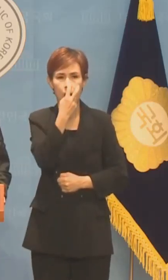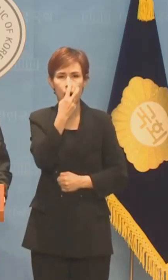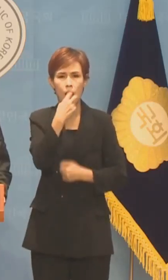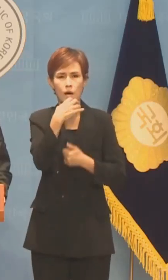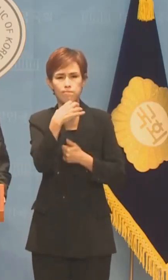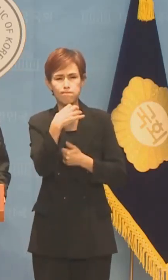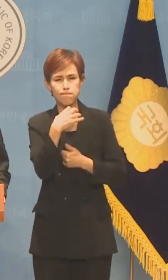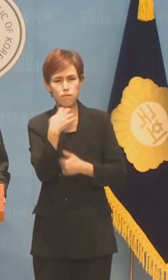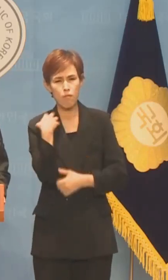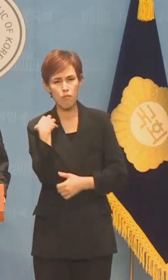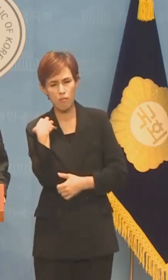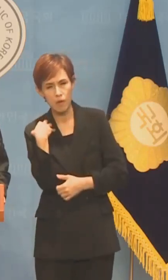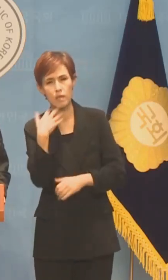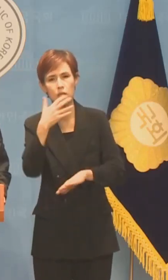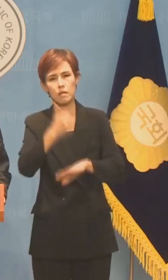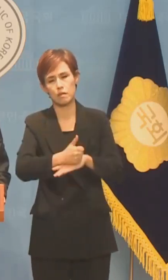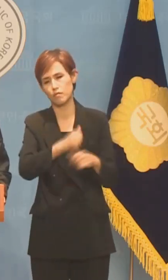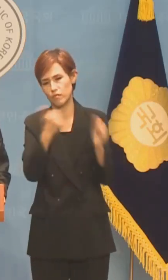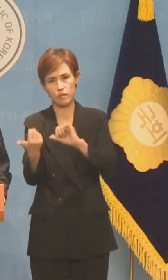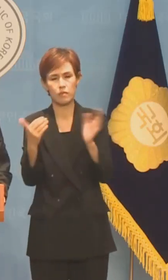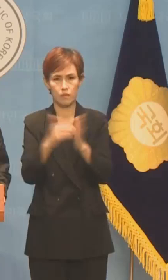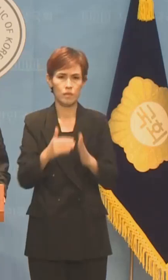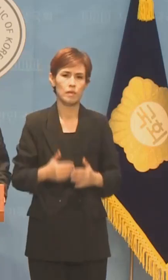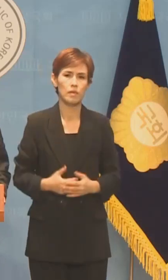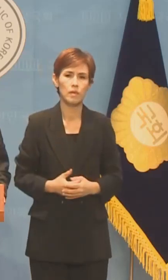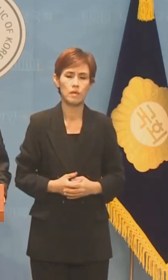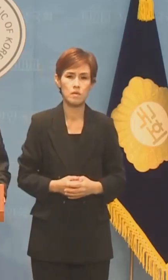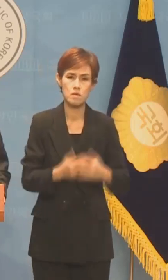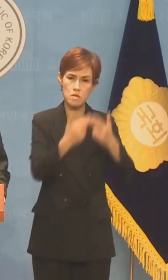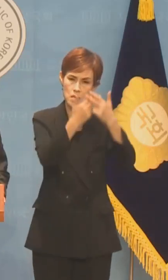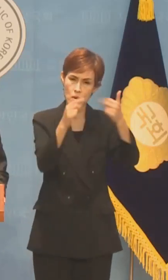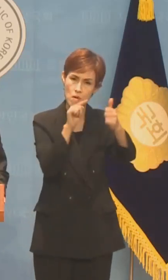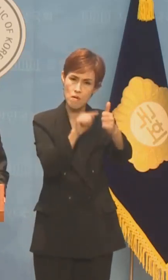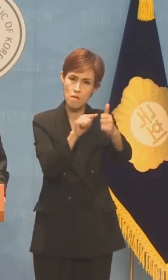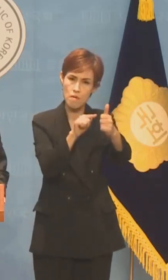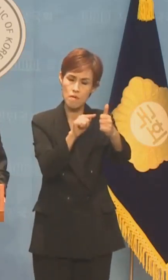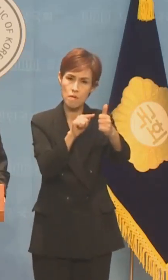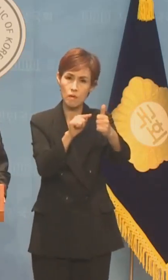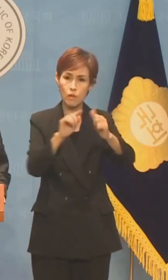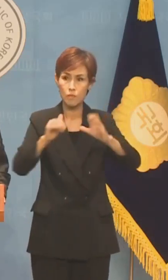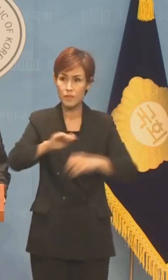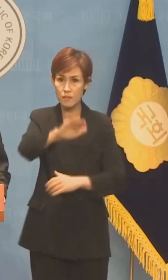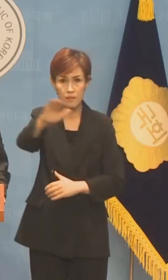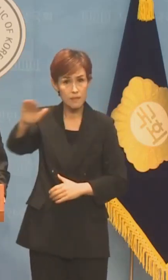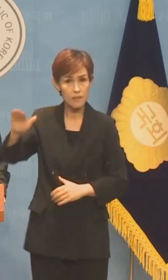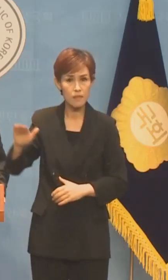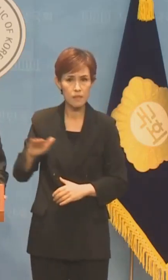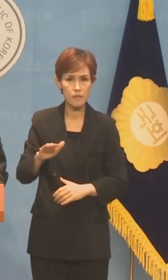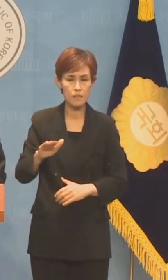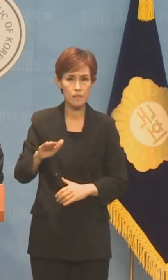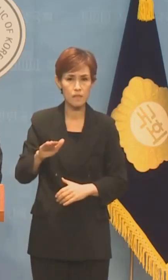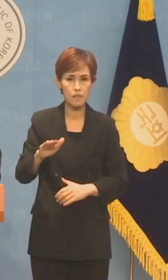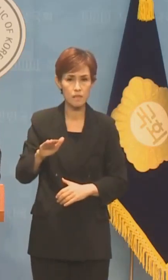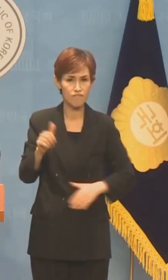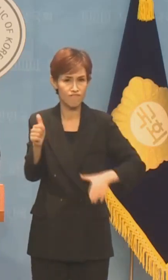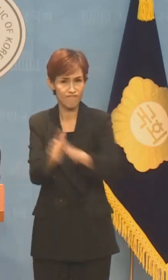못한 것으로 알려져 있습니다. 이재명 대표는 이제 국민들까지 목숨을 끊게 할 작정인지 묻고